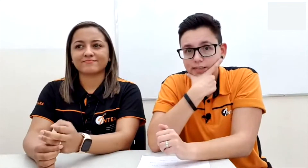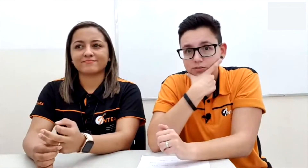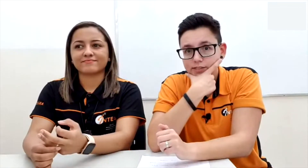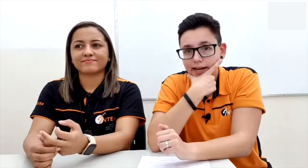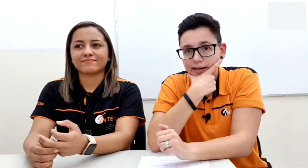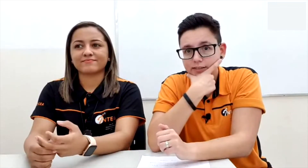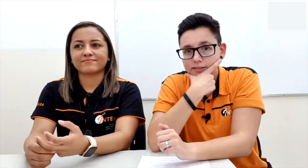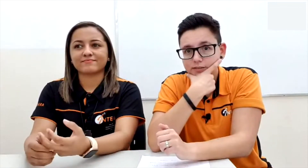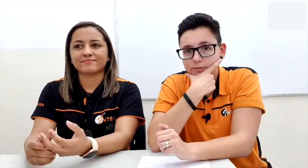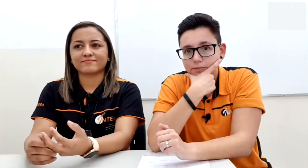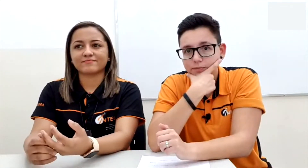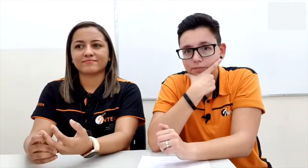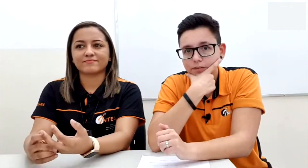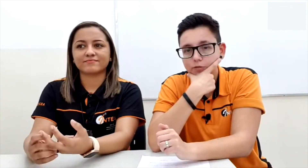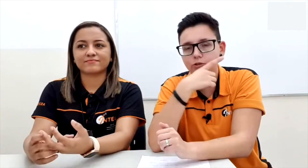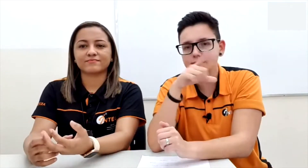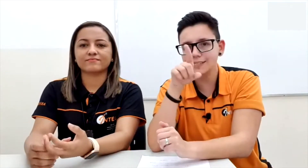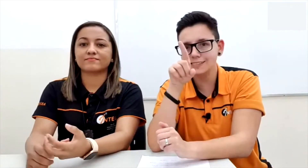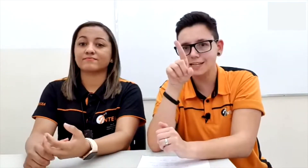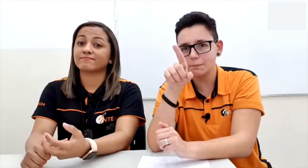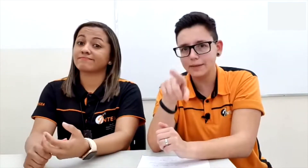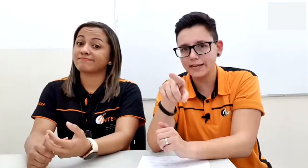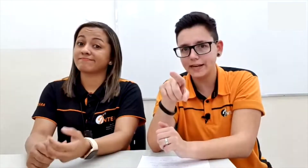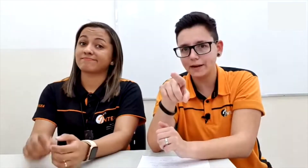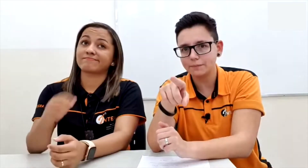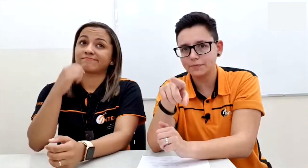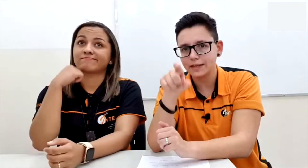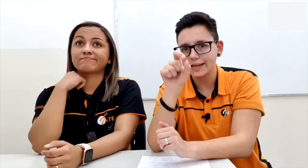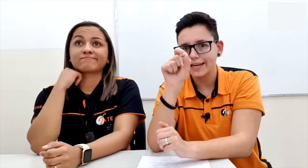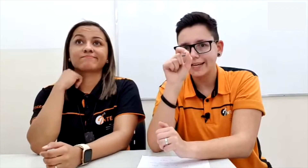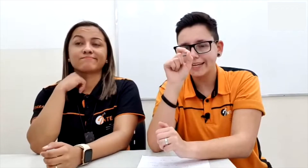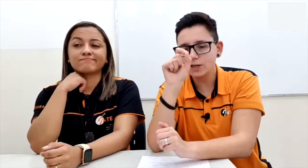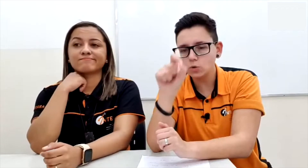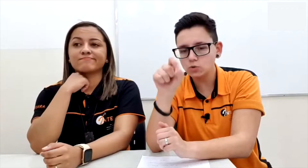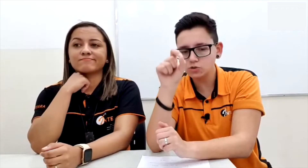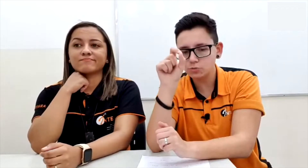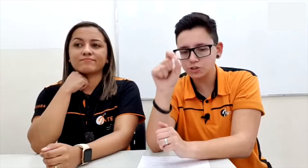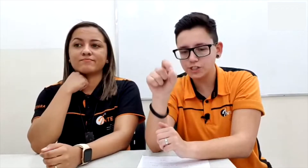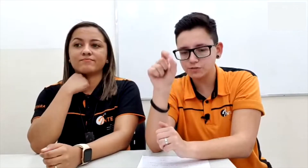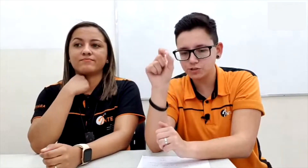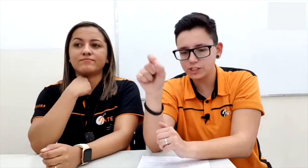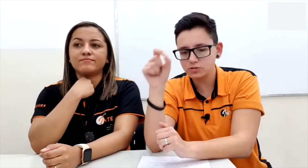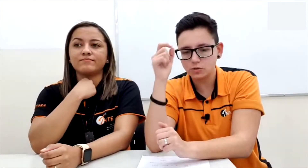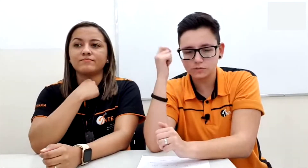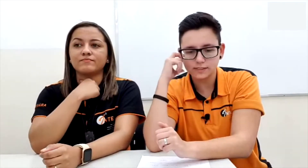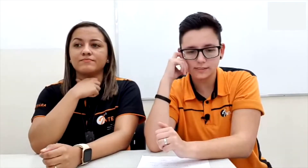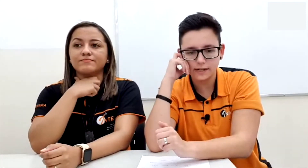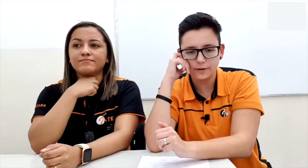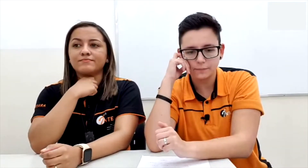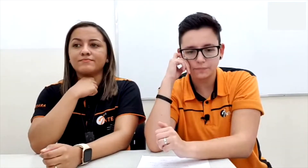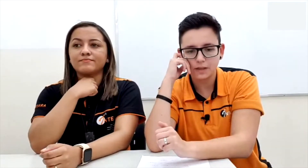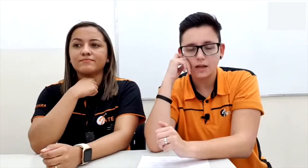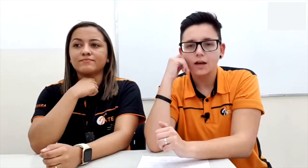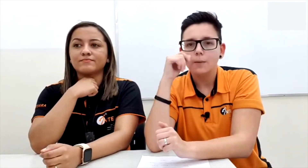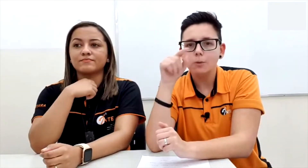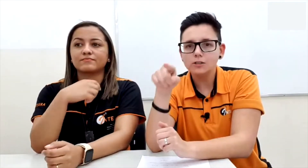contextos reais. Você sabia que um dos motivos disso acontecer pode ser